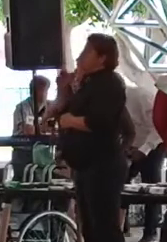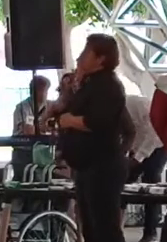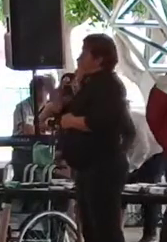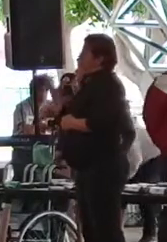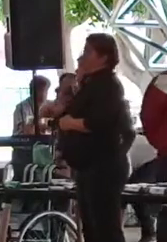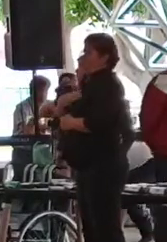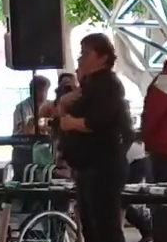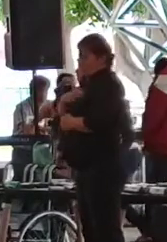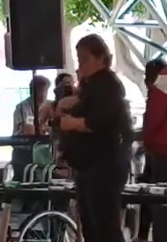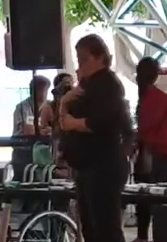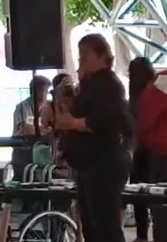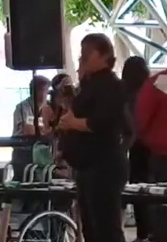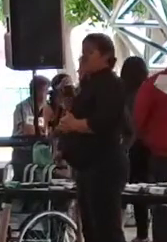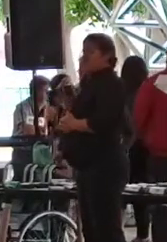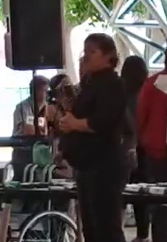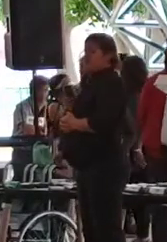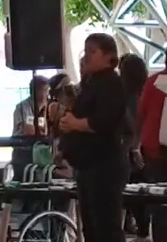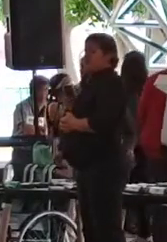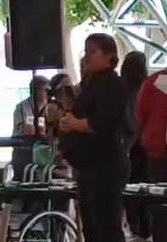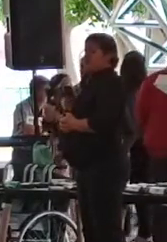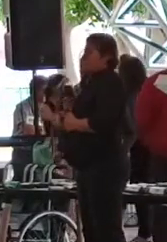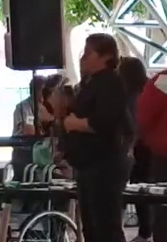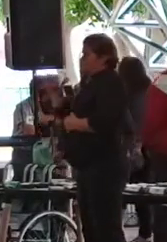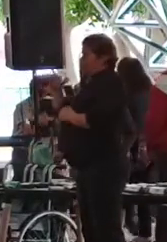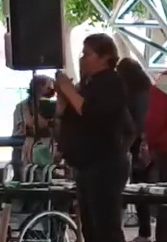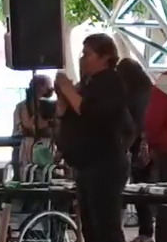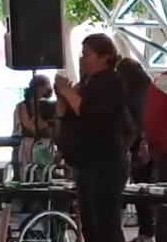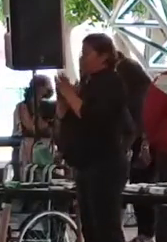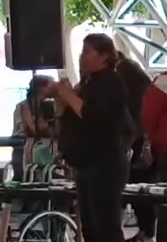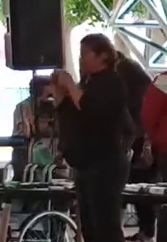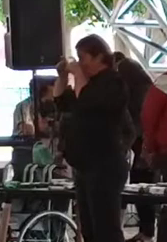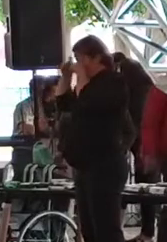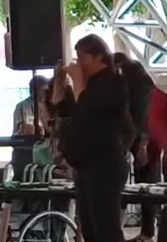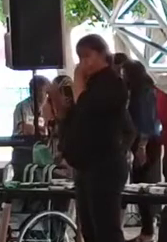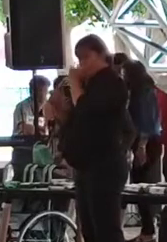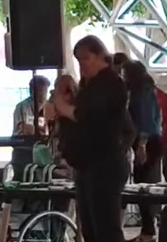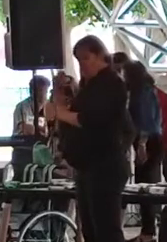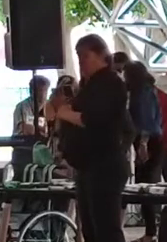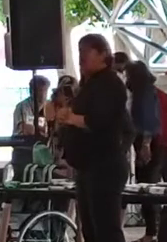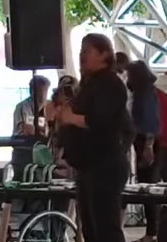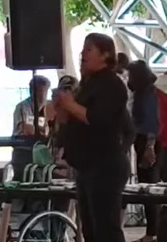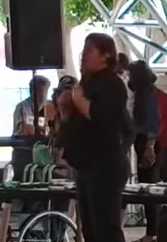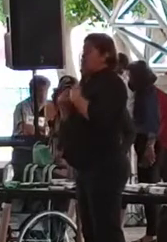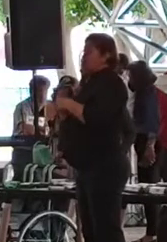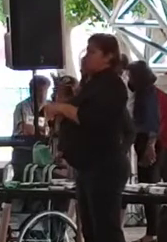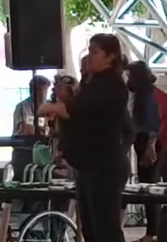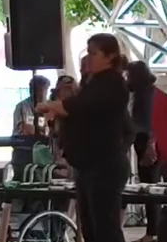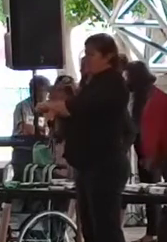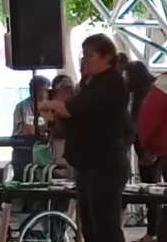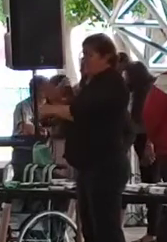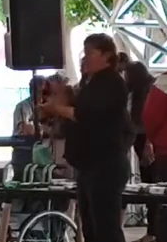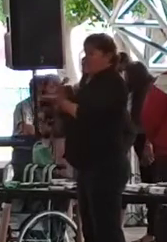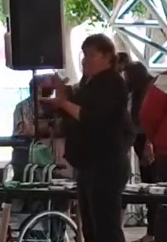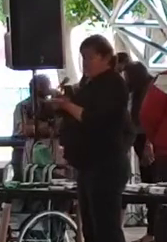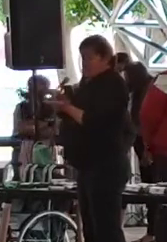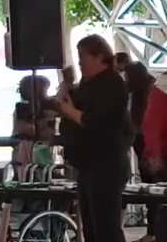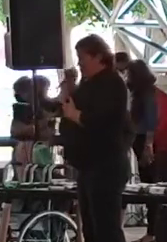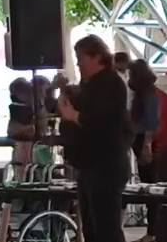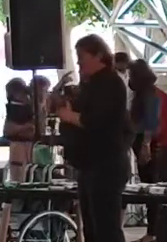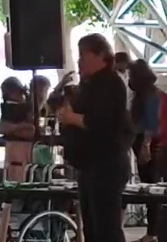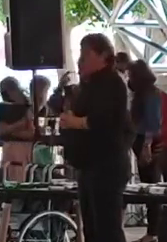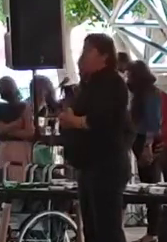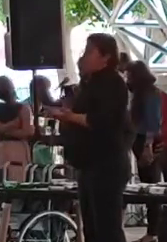que los niños que se vayan muy contentos a casita con sus nuevos lentes, los beneficiarios también de discapacidad, y pues ser con